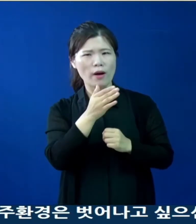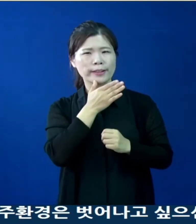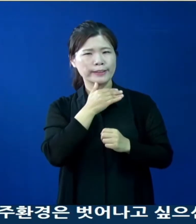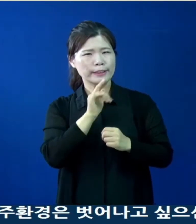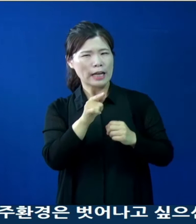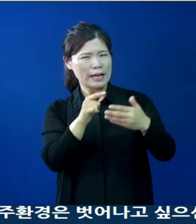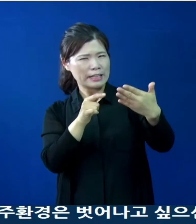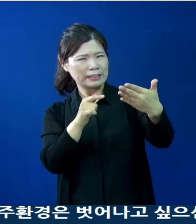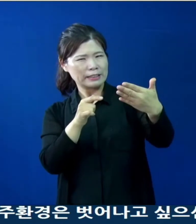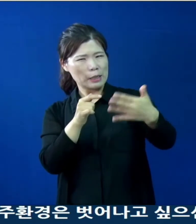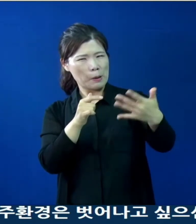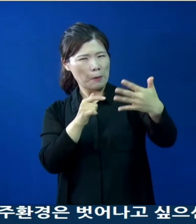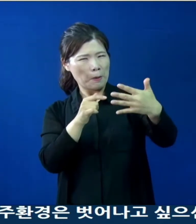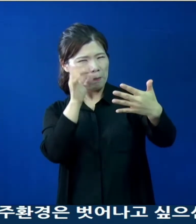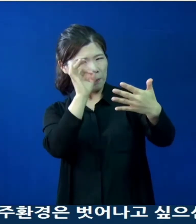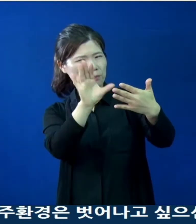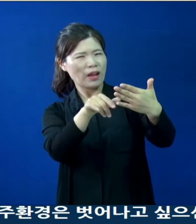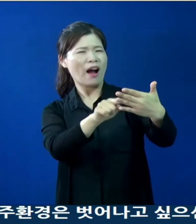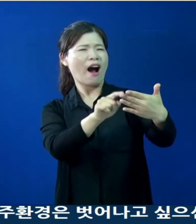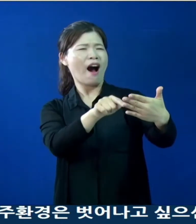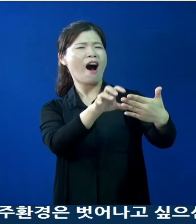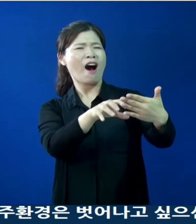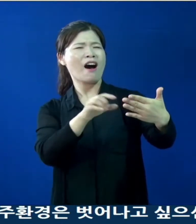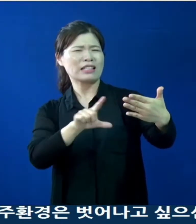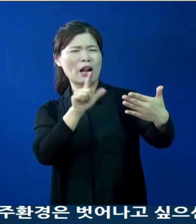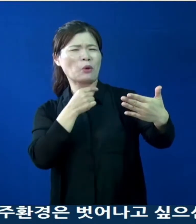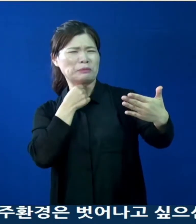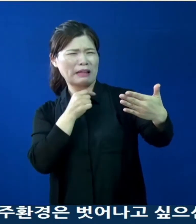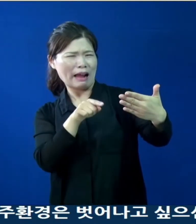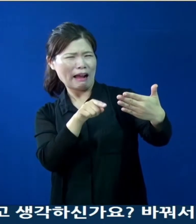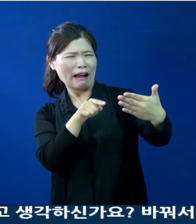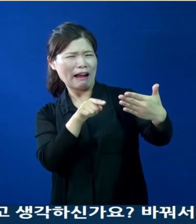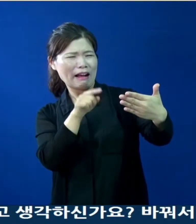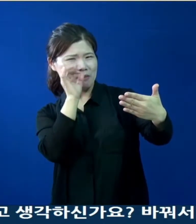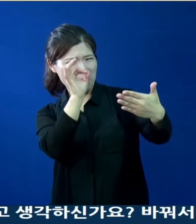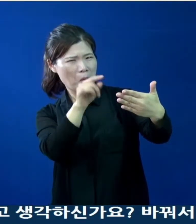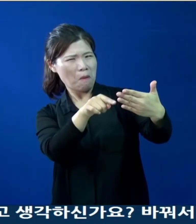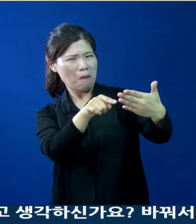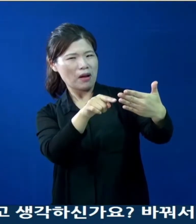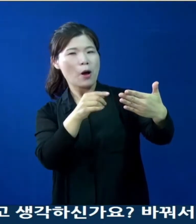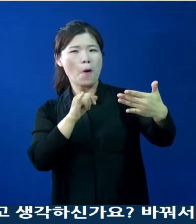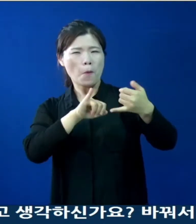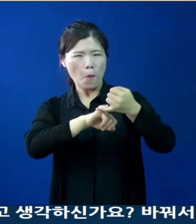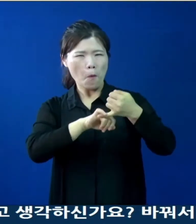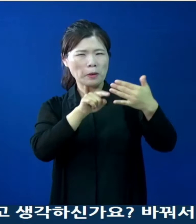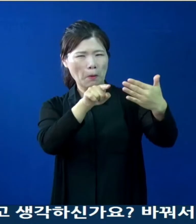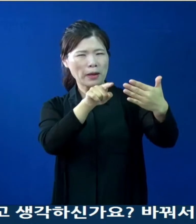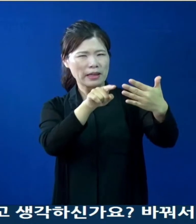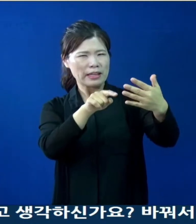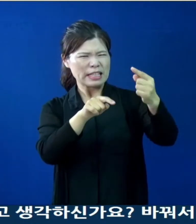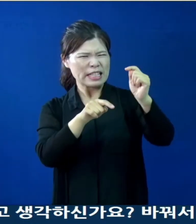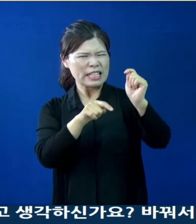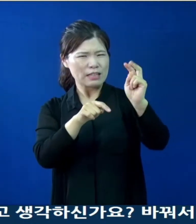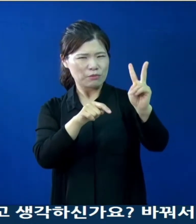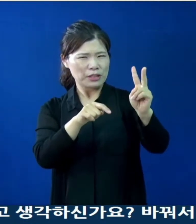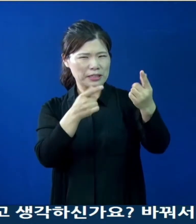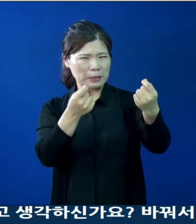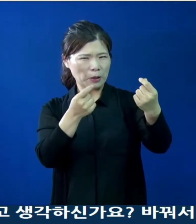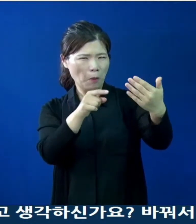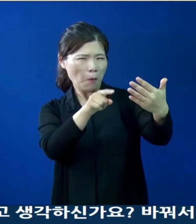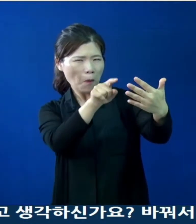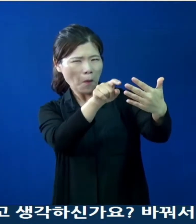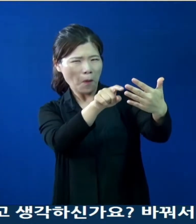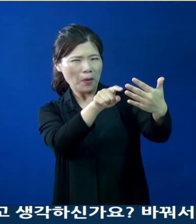나중에 여기서 살고 싶다, 그렇게 생각했던, 그래서 꼭 그곳으로 가서 살아보고 싶은 그런